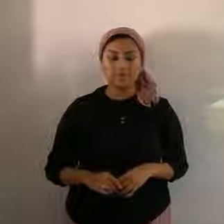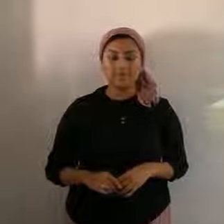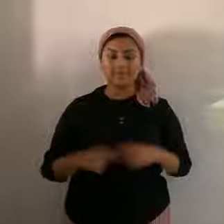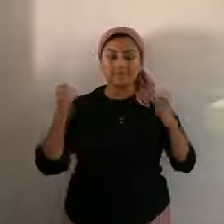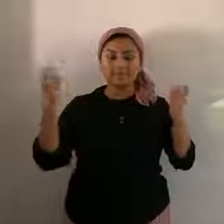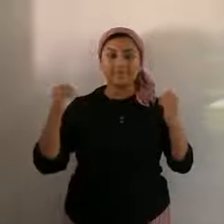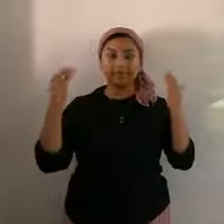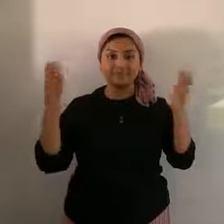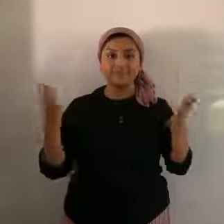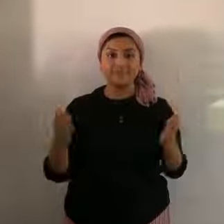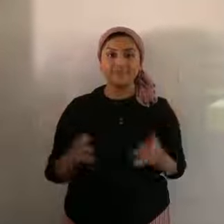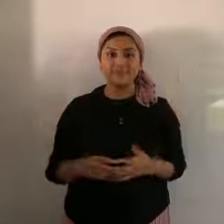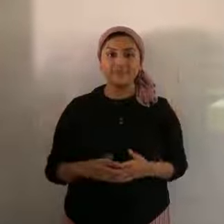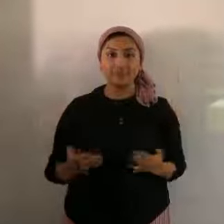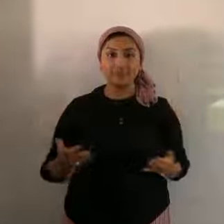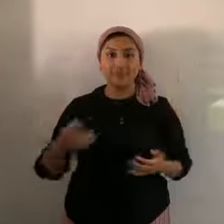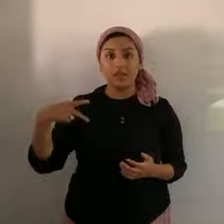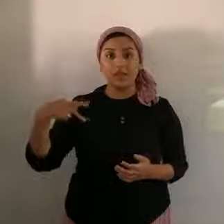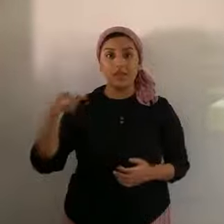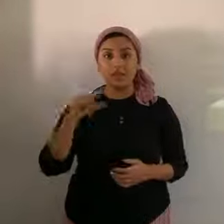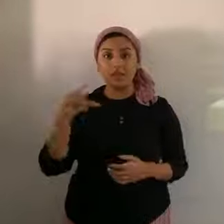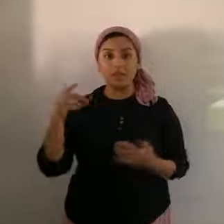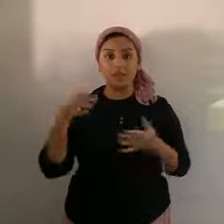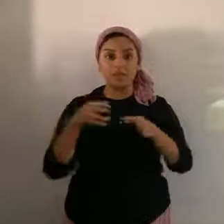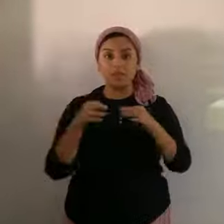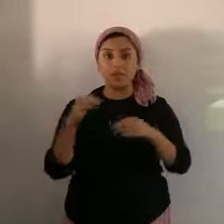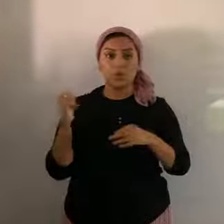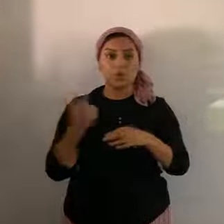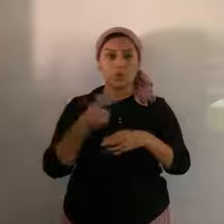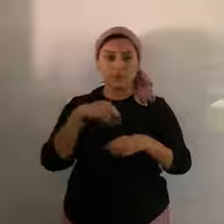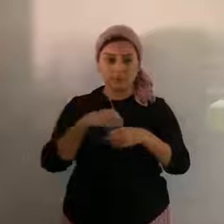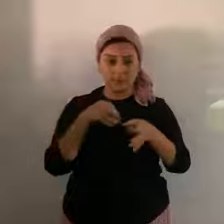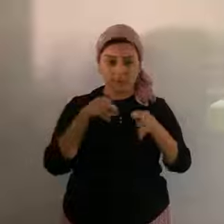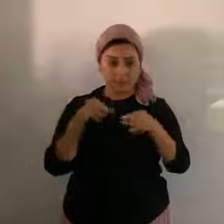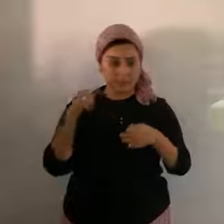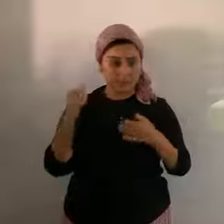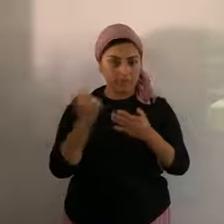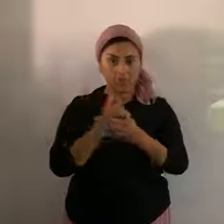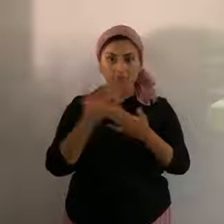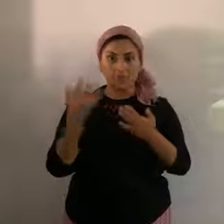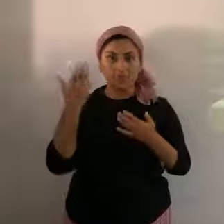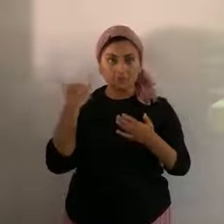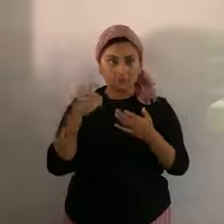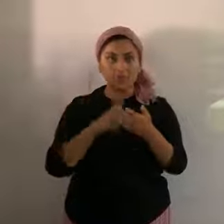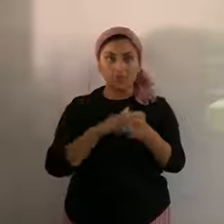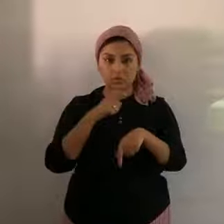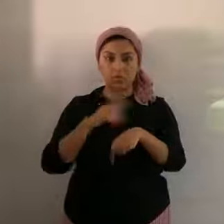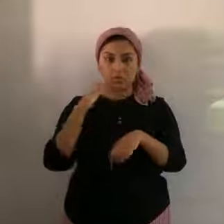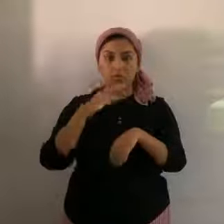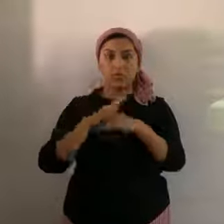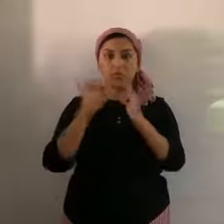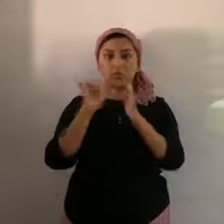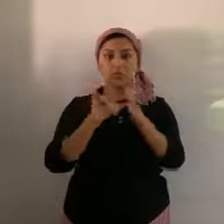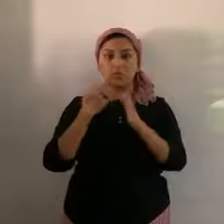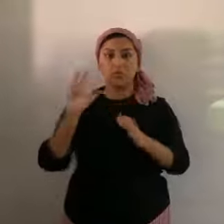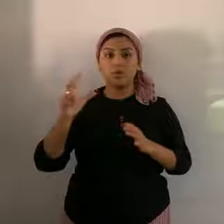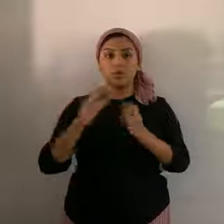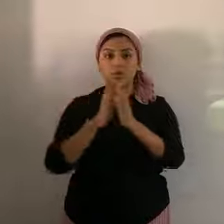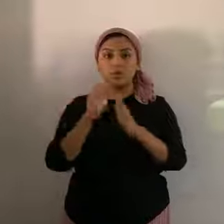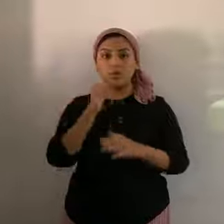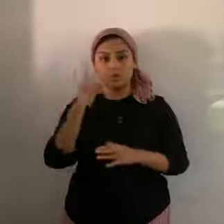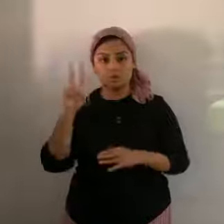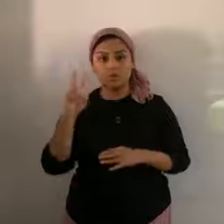Aleluya. Y aquí Rab Shaul, ya están explicadas todas las cartas desde hace un tiempecito en el canal de YouTube Shalom 132